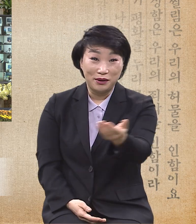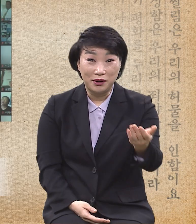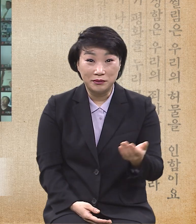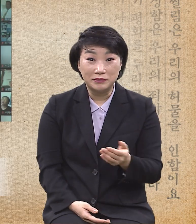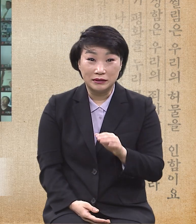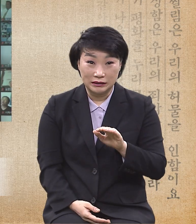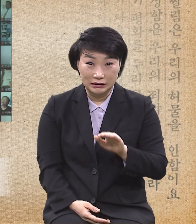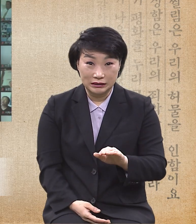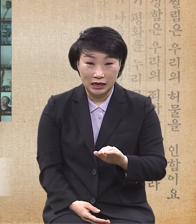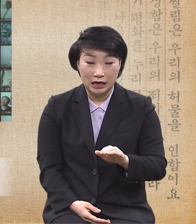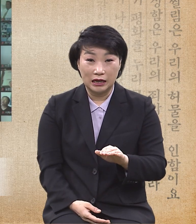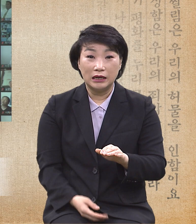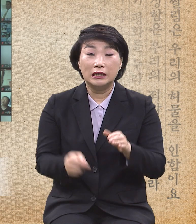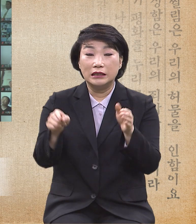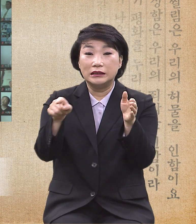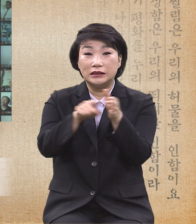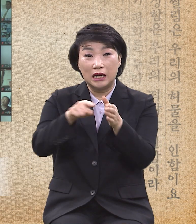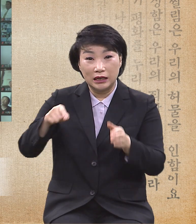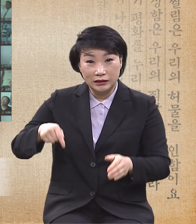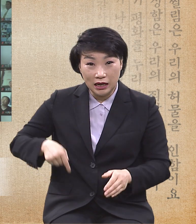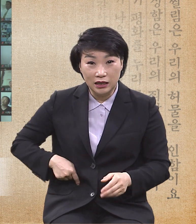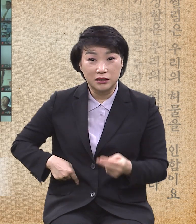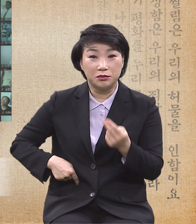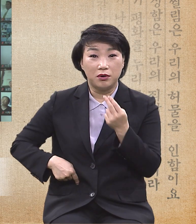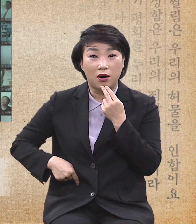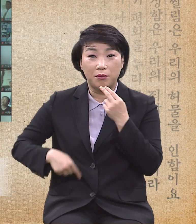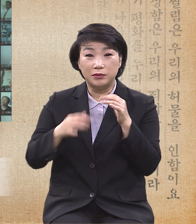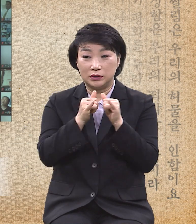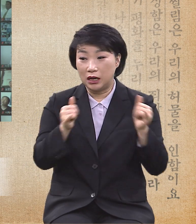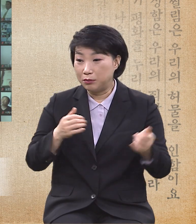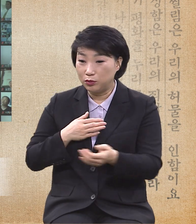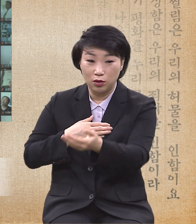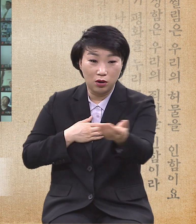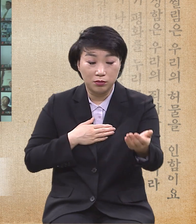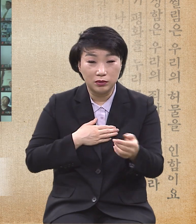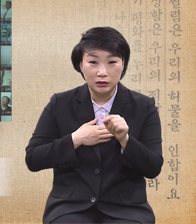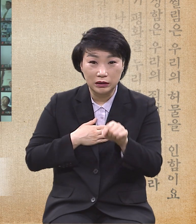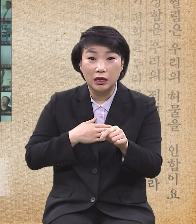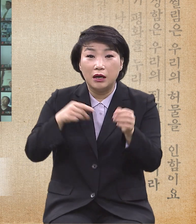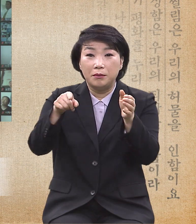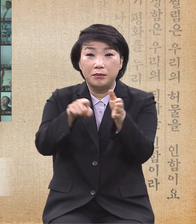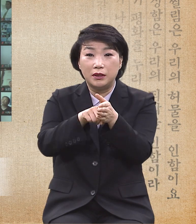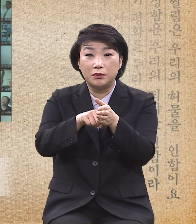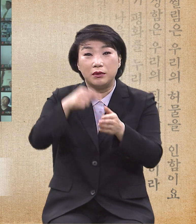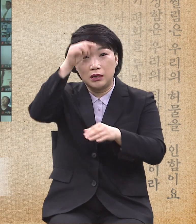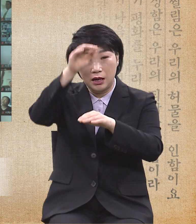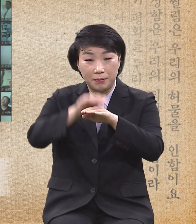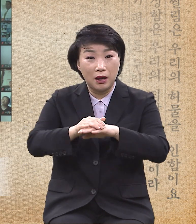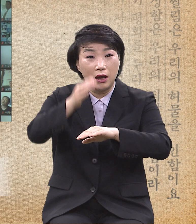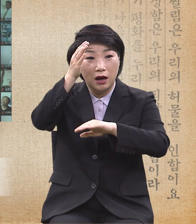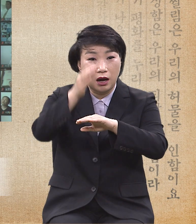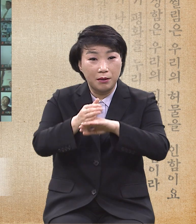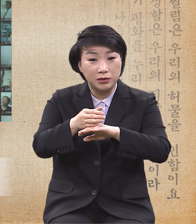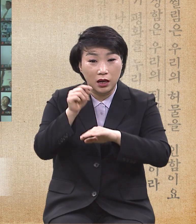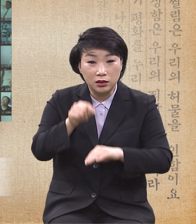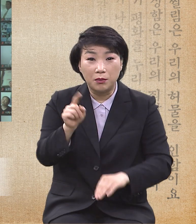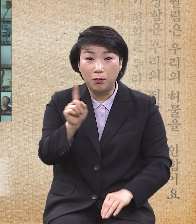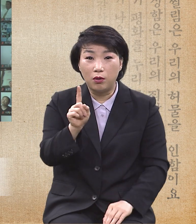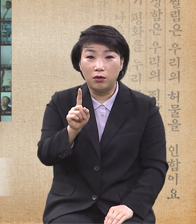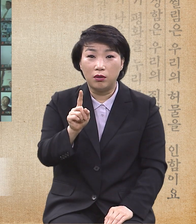여러분, 신앙 양심이 없는 사람의 그 믿음과 예배와 감사